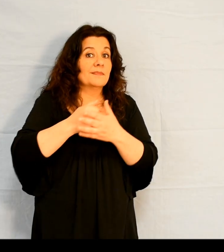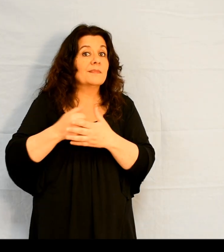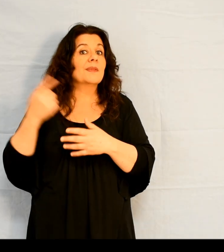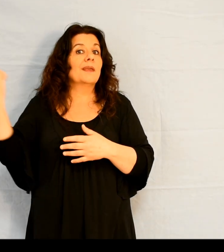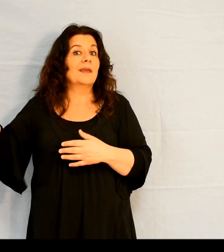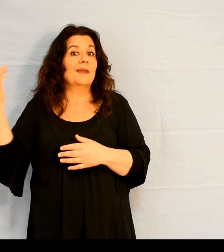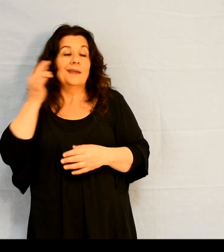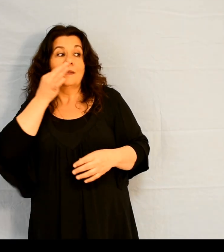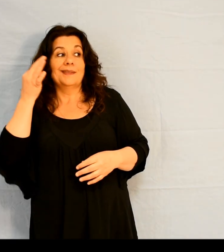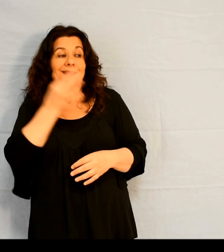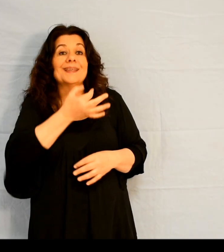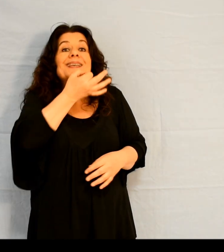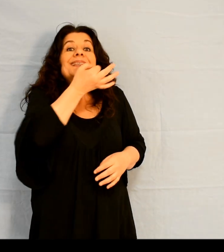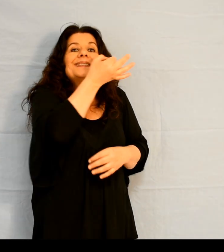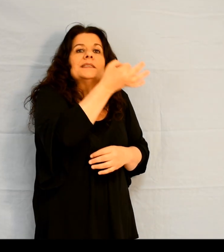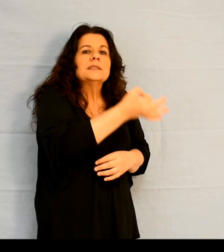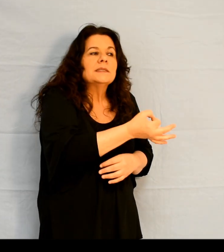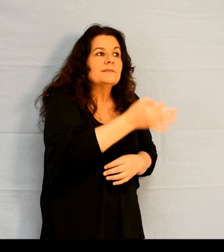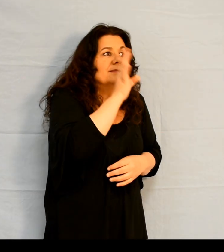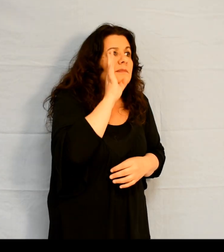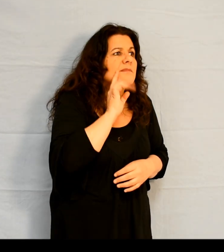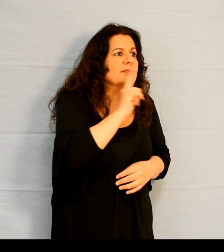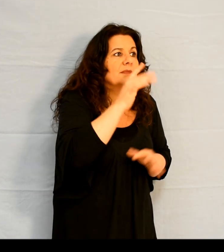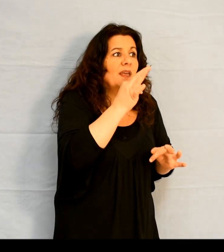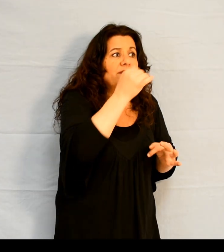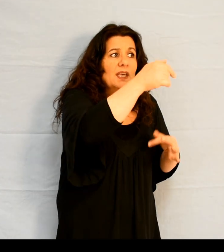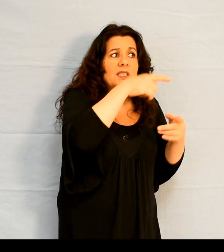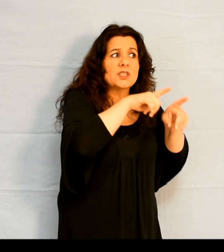car aujourd'hui j'ai beaucoup souffert en songe à cause de lui. »